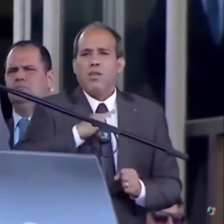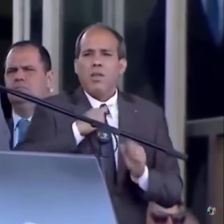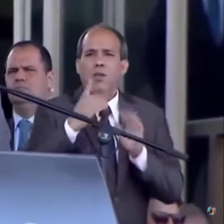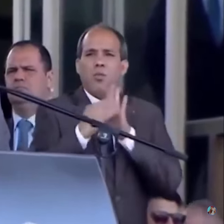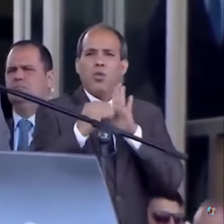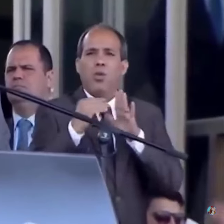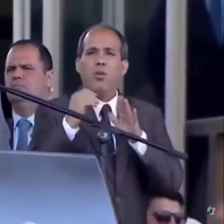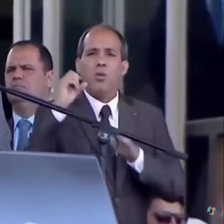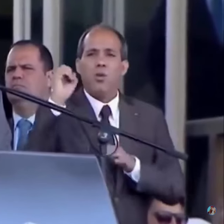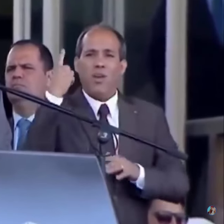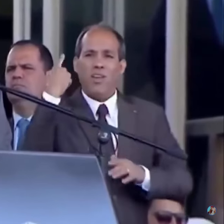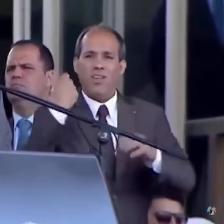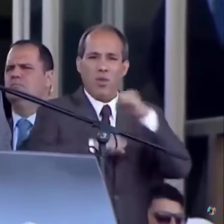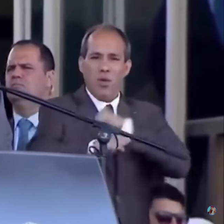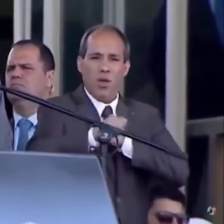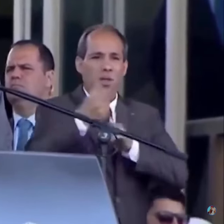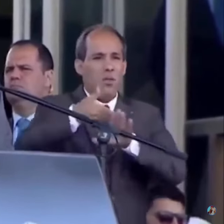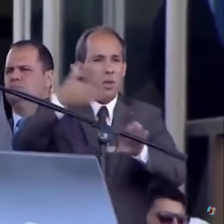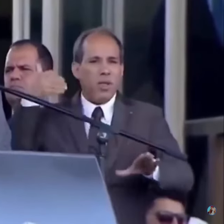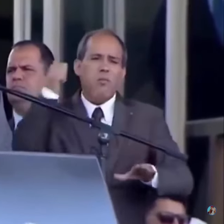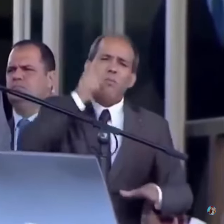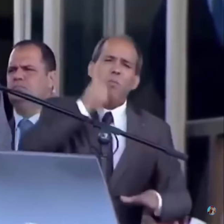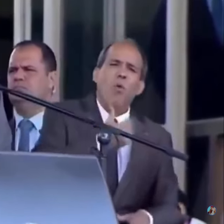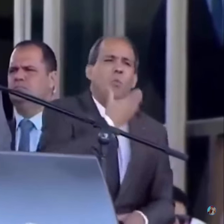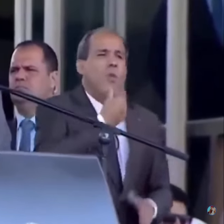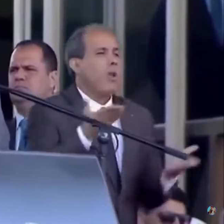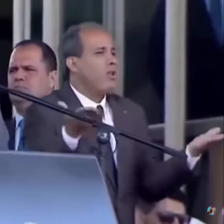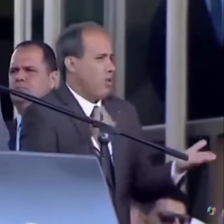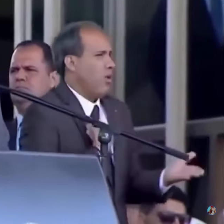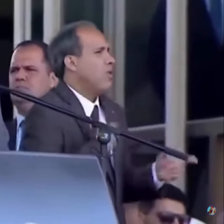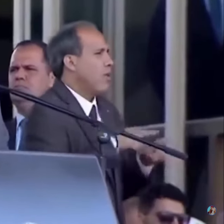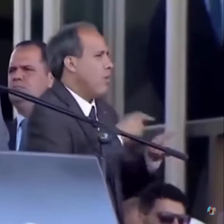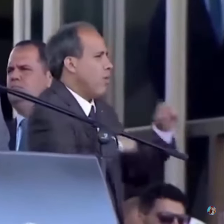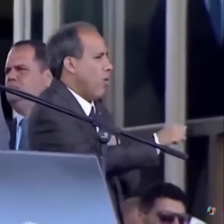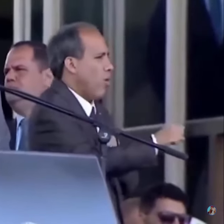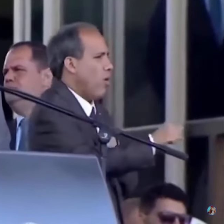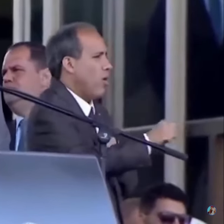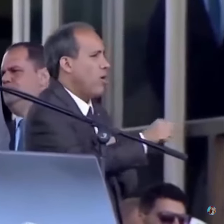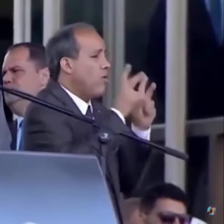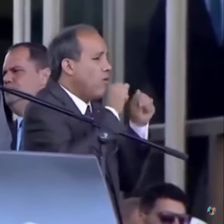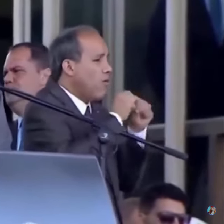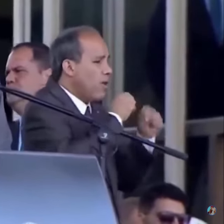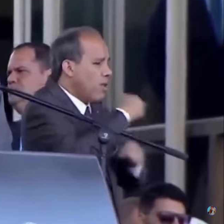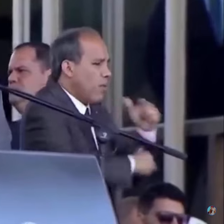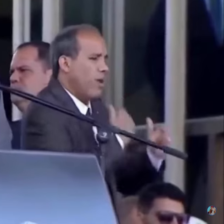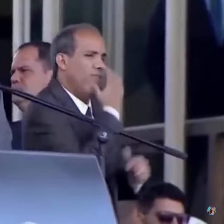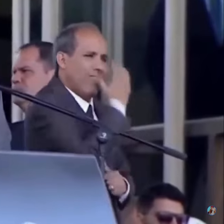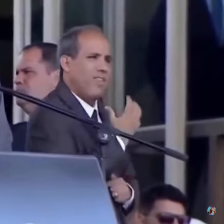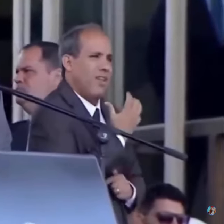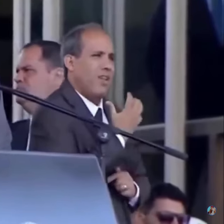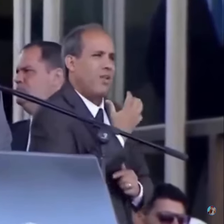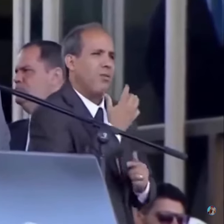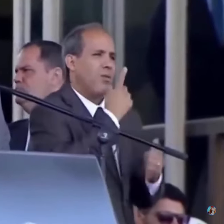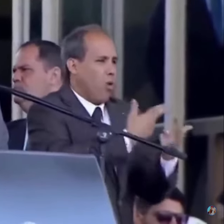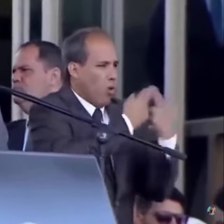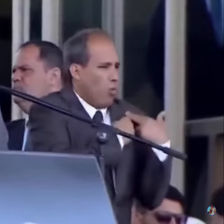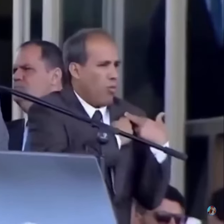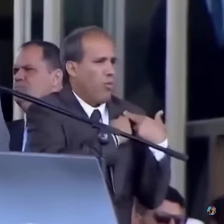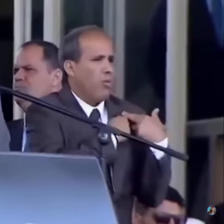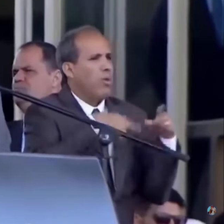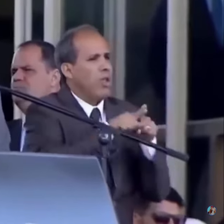passado e pelos homens e pelas mulheres do presente, que realizam com seriedade, responsabilidade